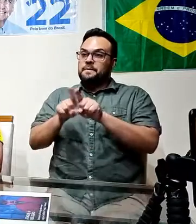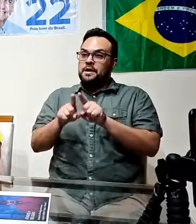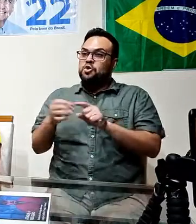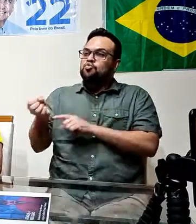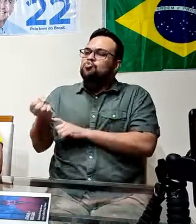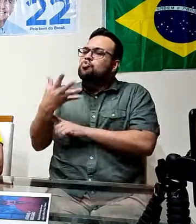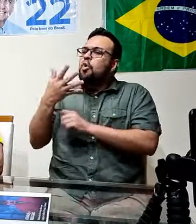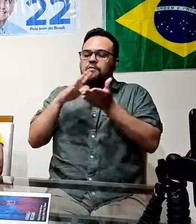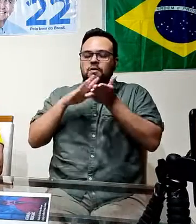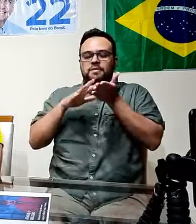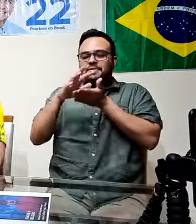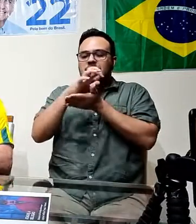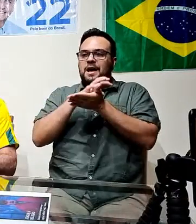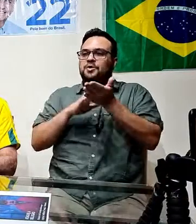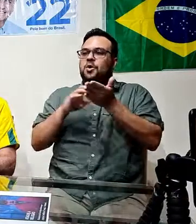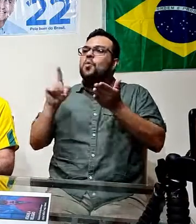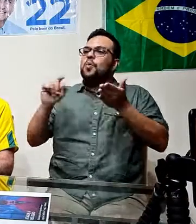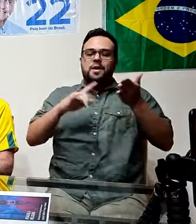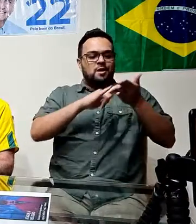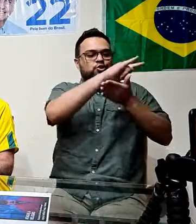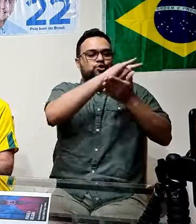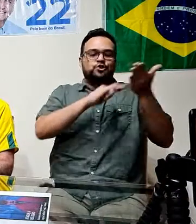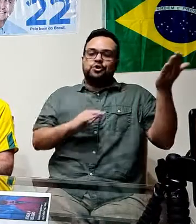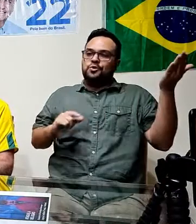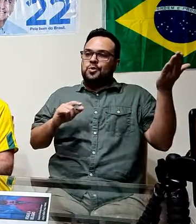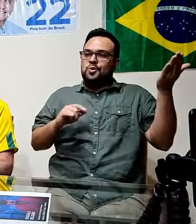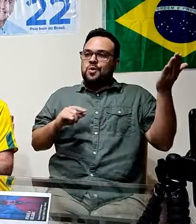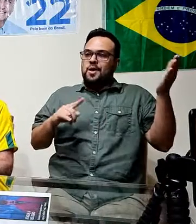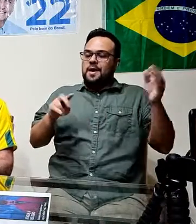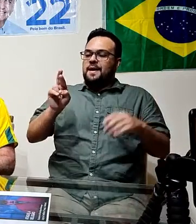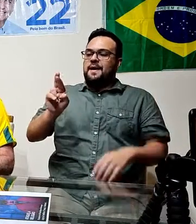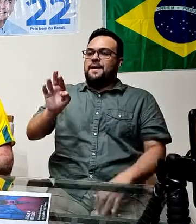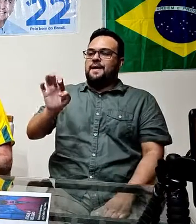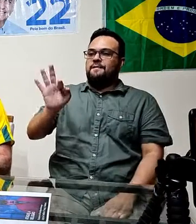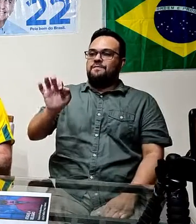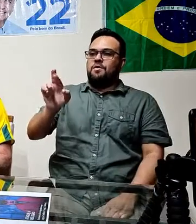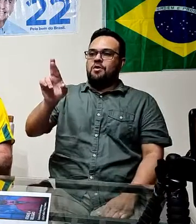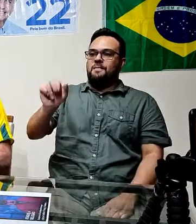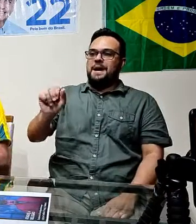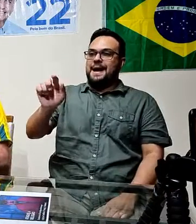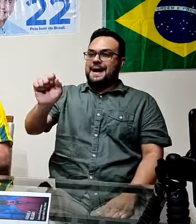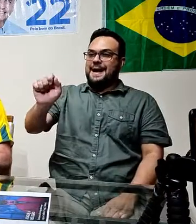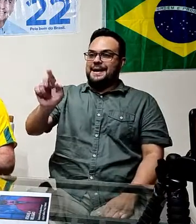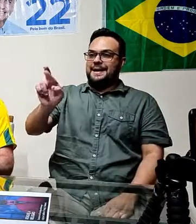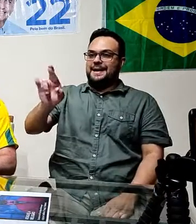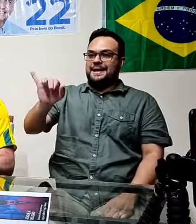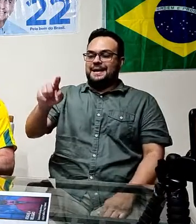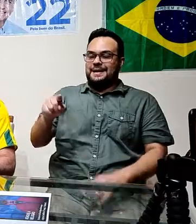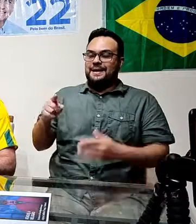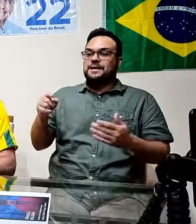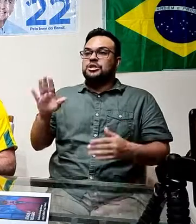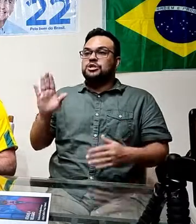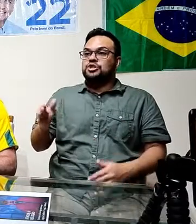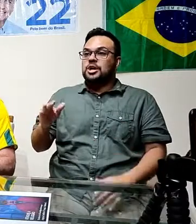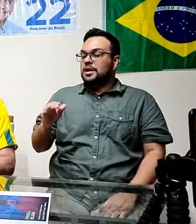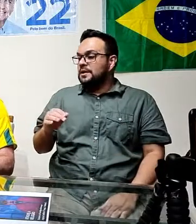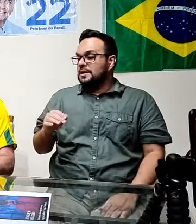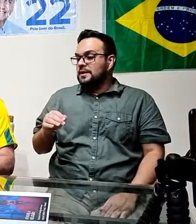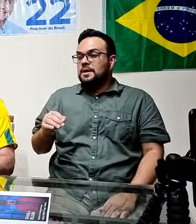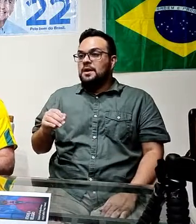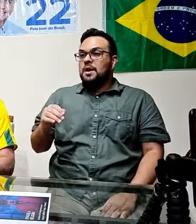sobre título da reforma agrária. Já passamos para 420 mil títulos. Esse ano a gente chega nos 500 mil,